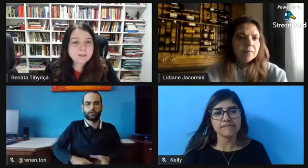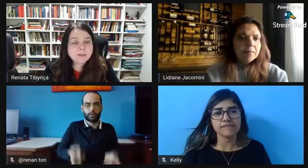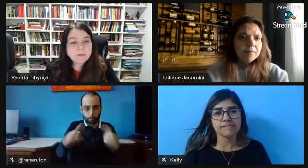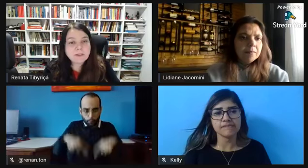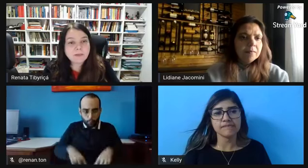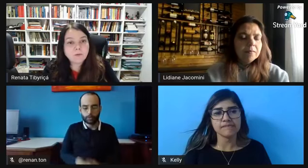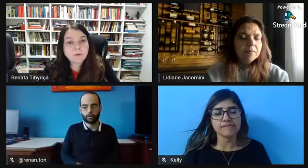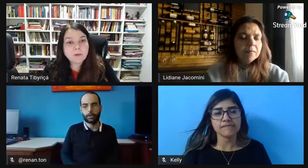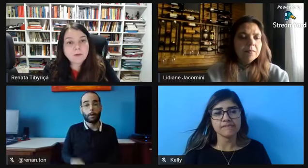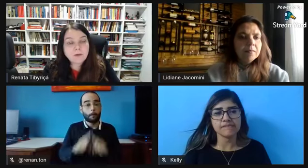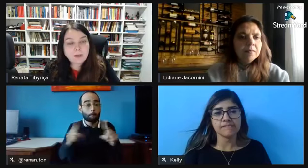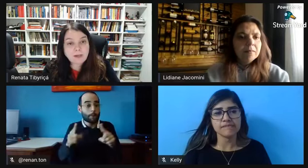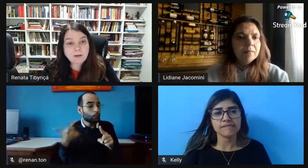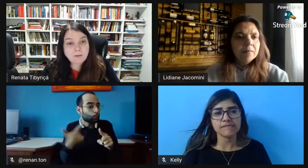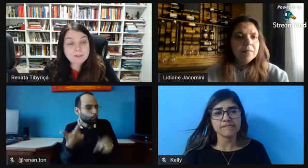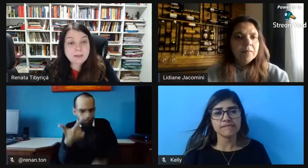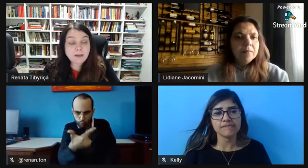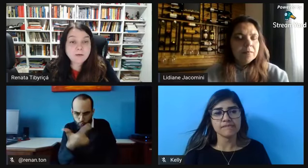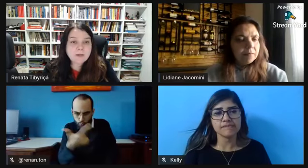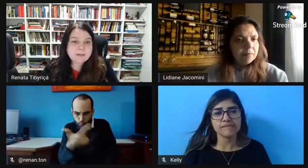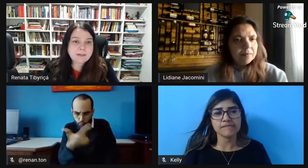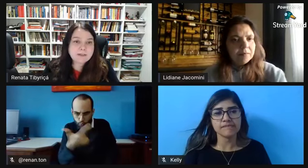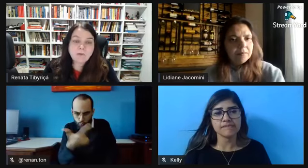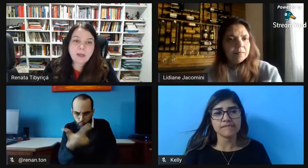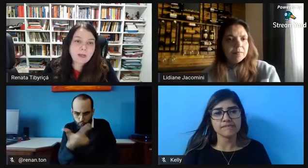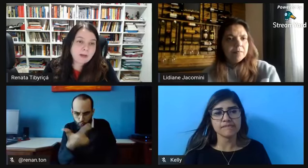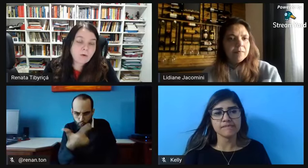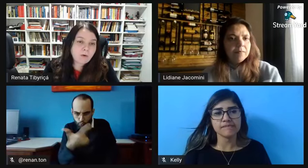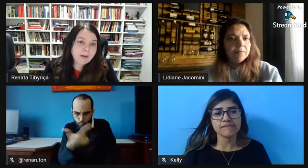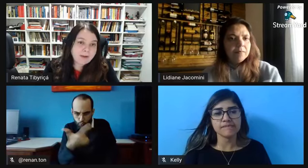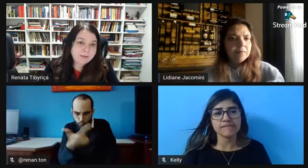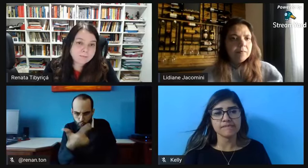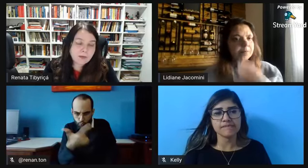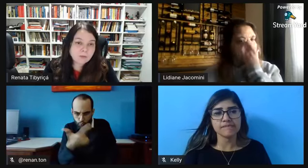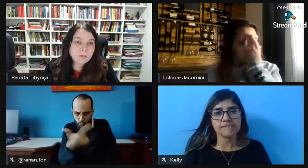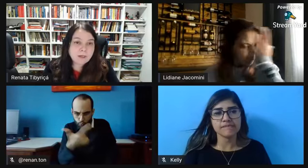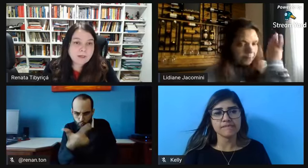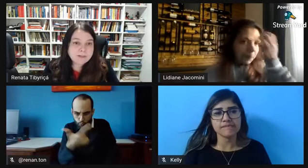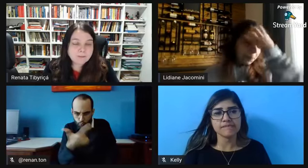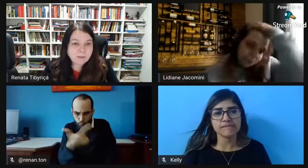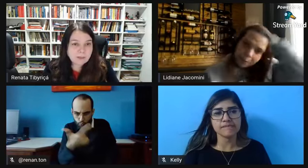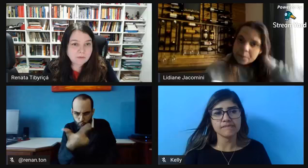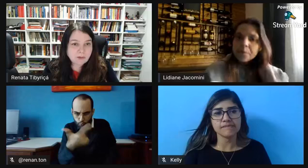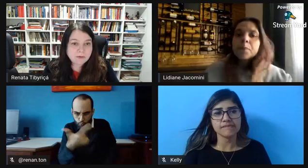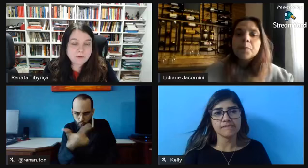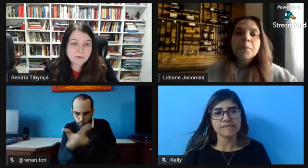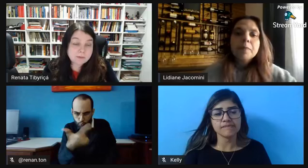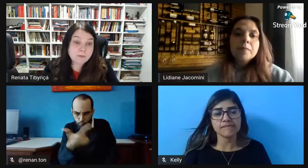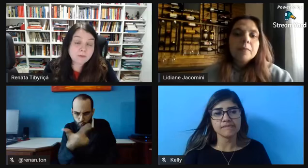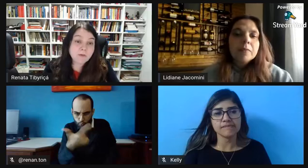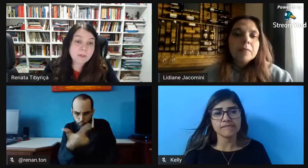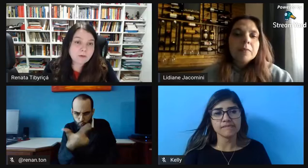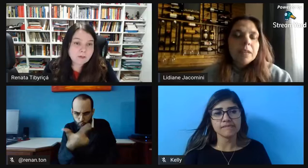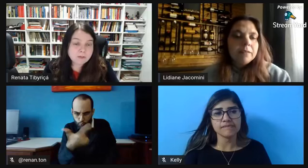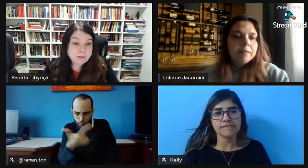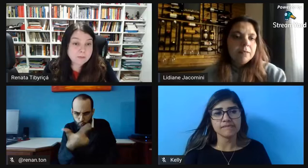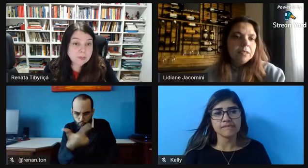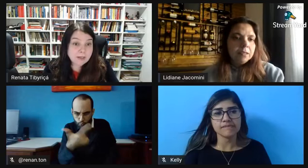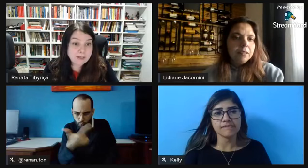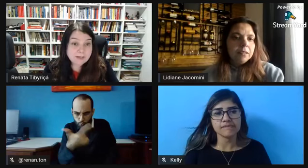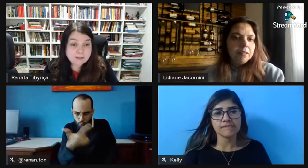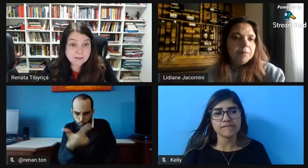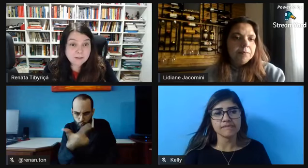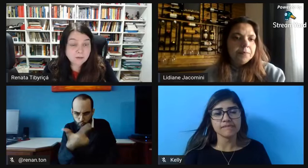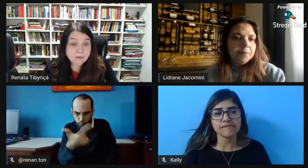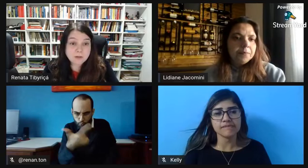tem CID específico. Mas é claro que, assim, se eu falar qual é a doença, porque no caso a síndrome que eu tenho é a síndrome